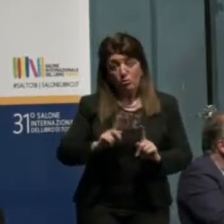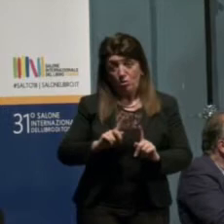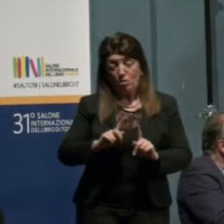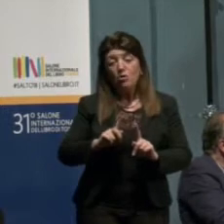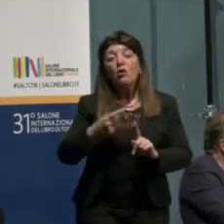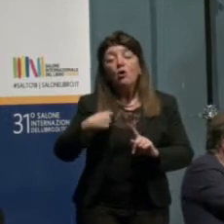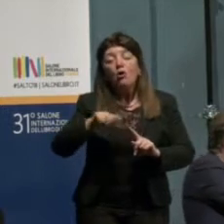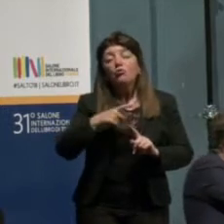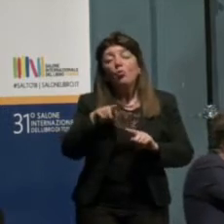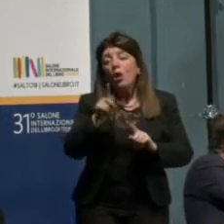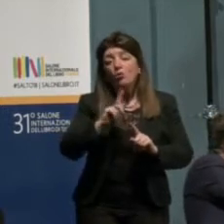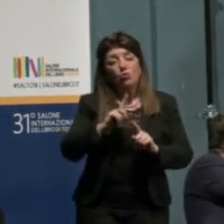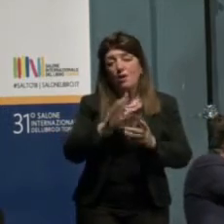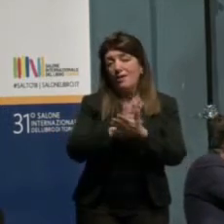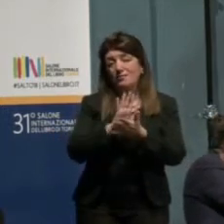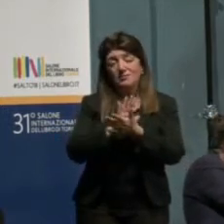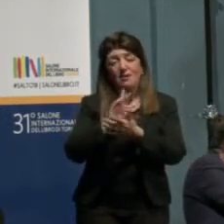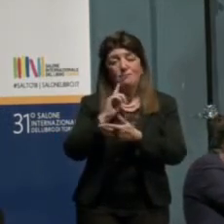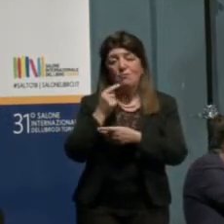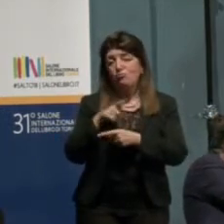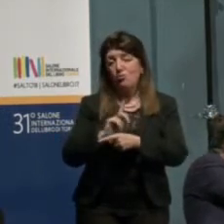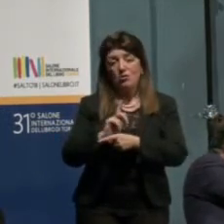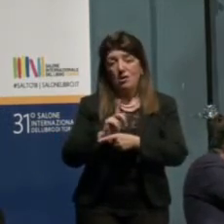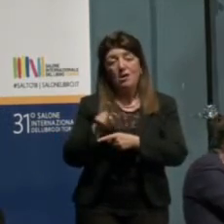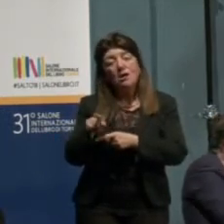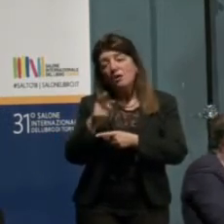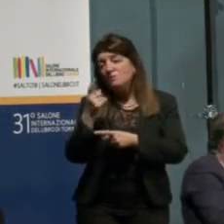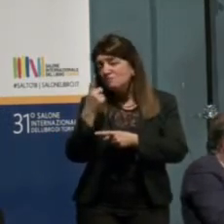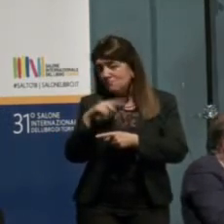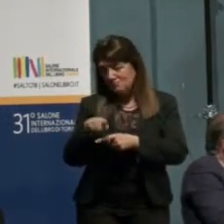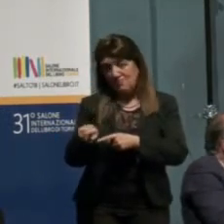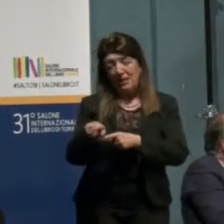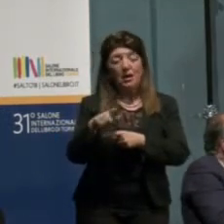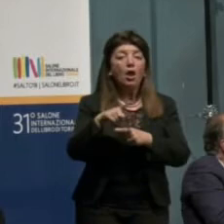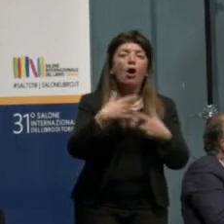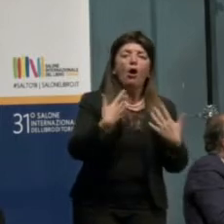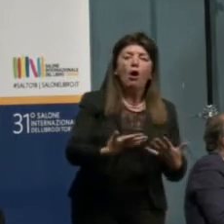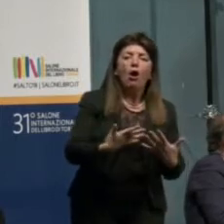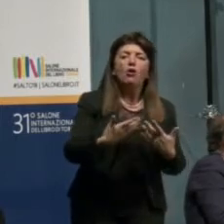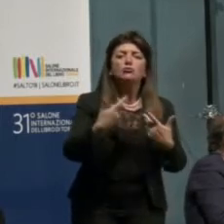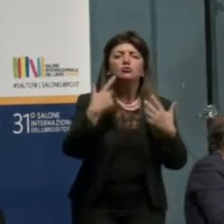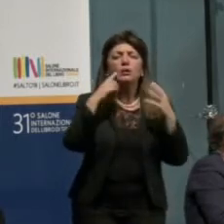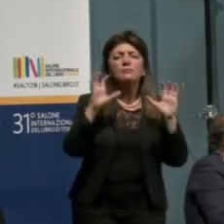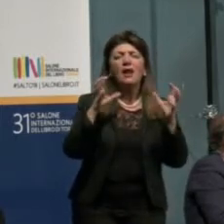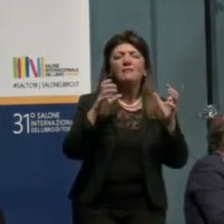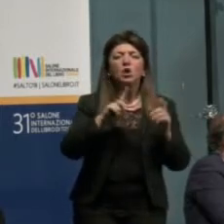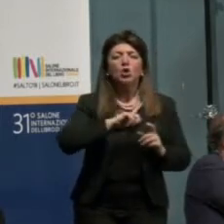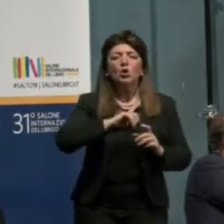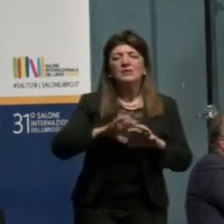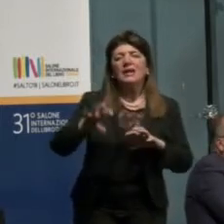quindi quella non è la stampa buona poi oggi ho sentito per un tg della nostra